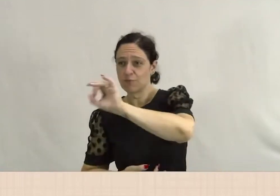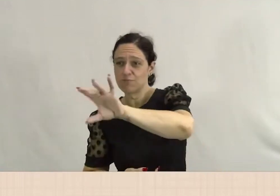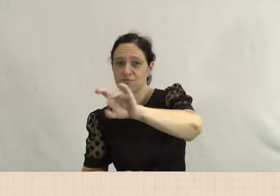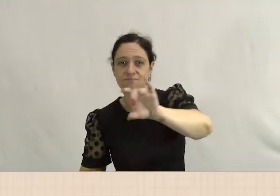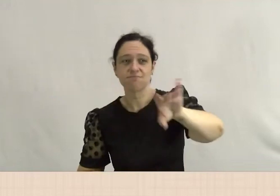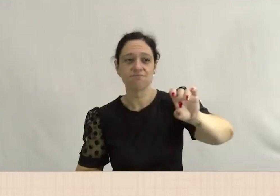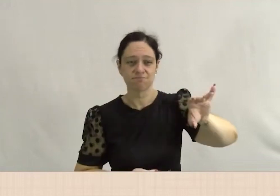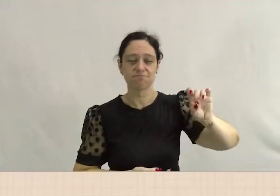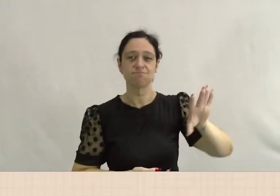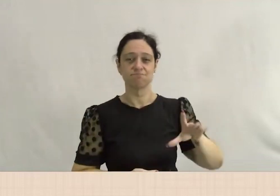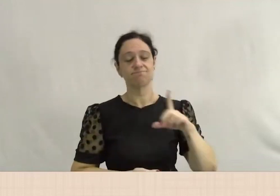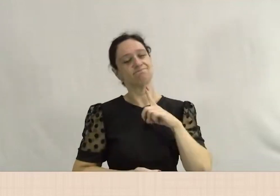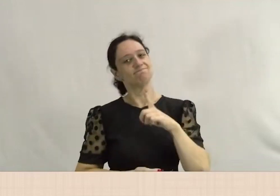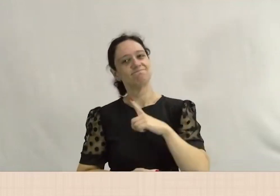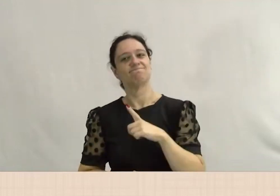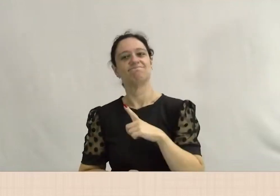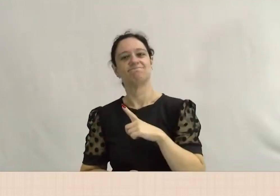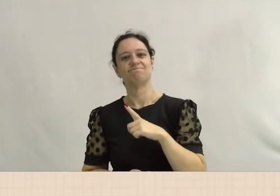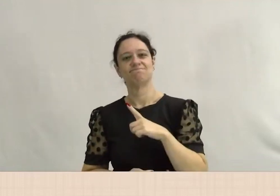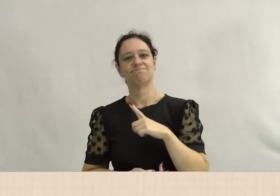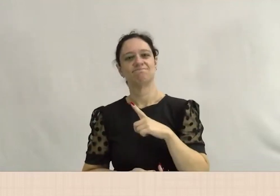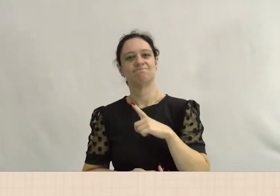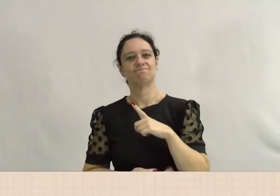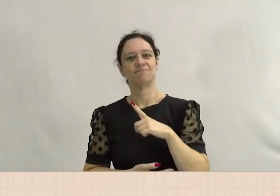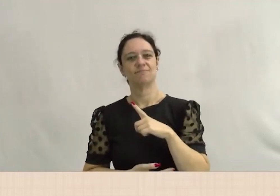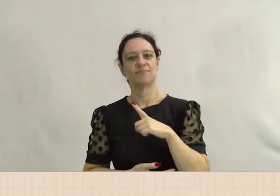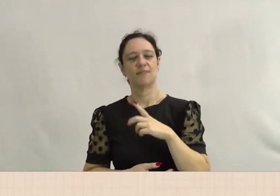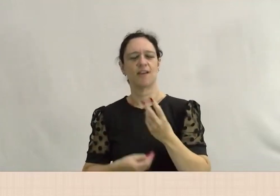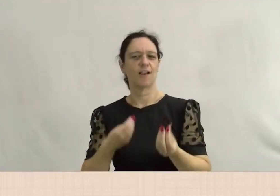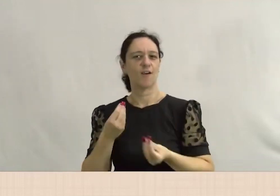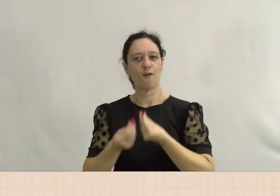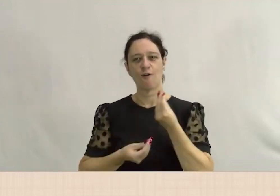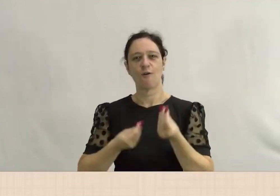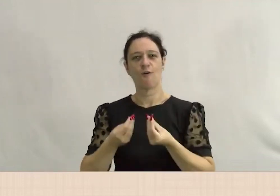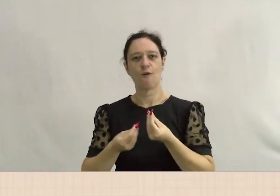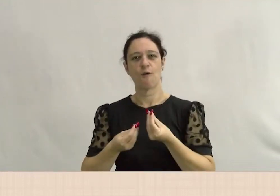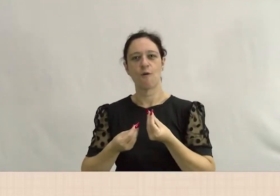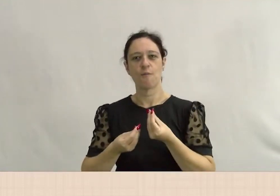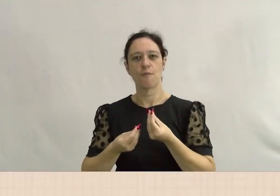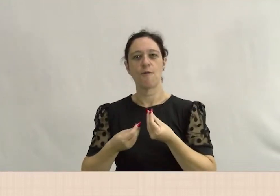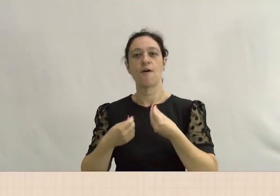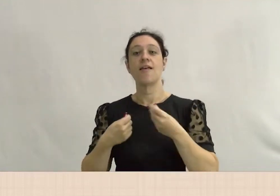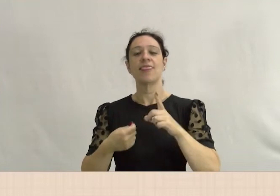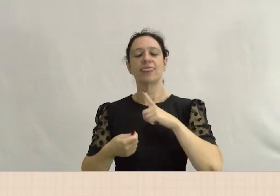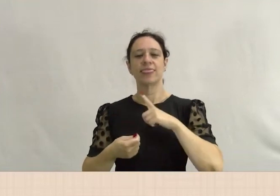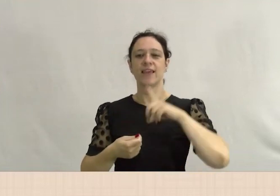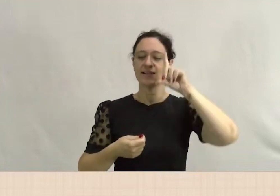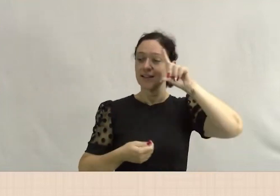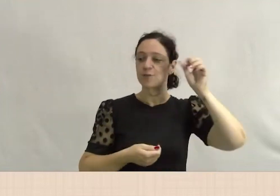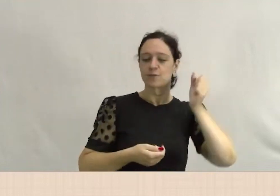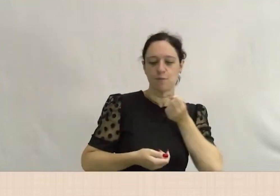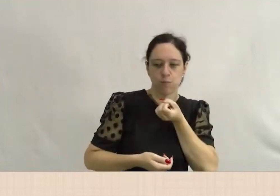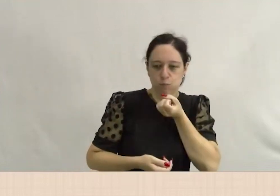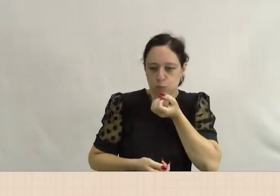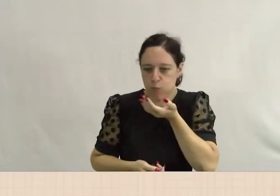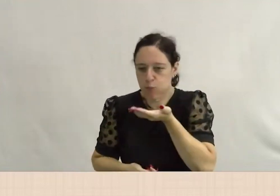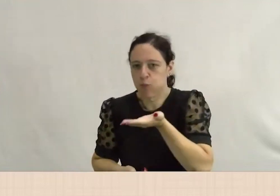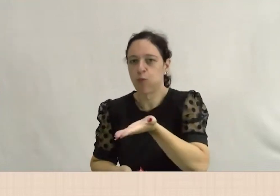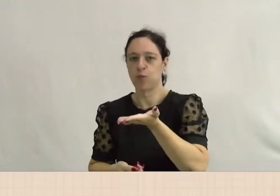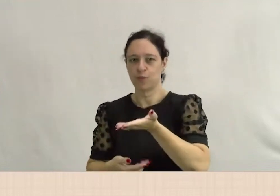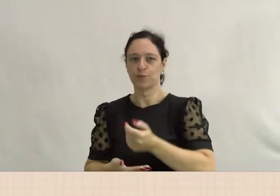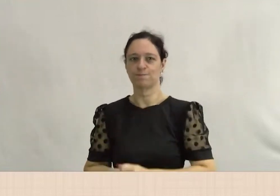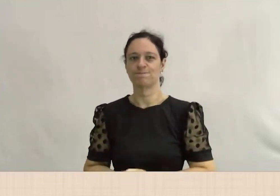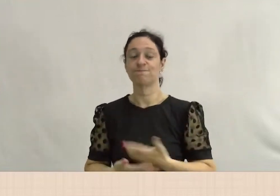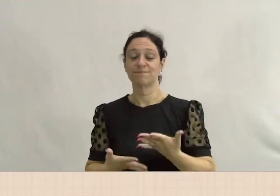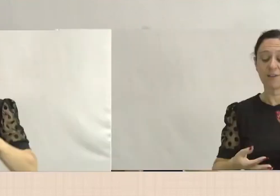tem o seu espírito, foi formado pelo sopro de Deus. Então, o